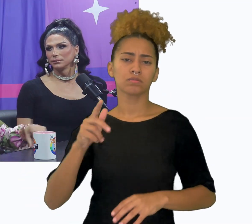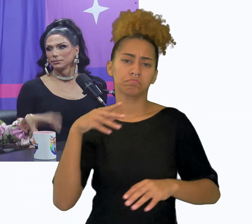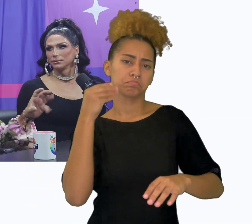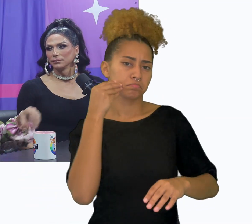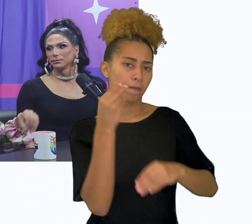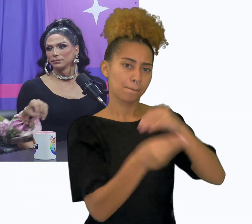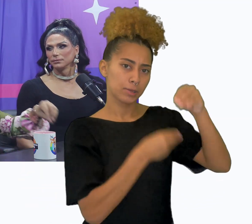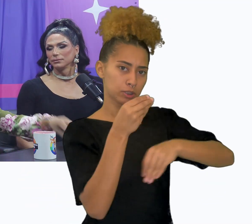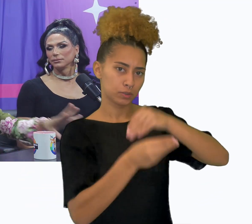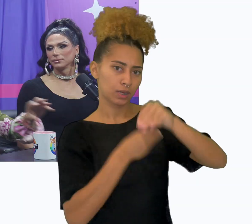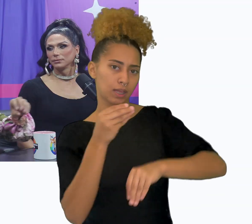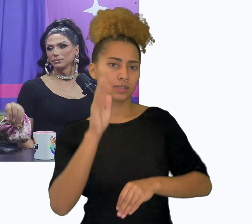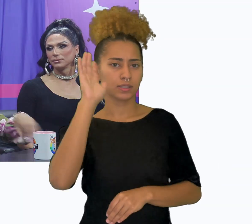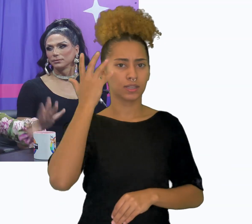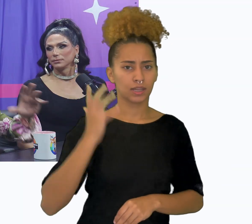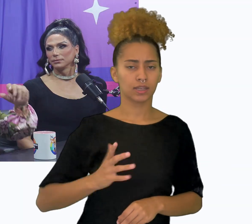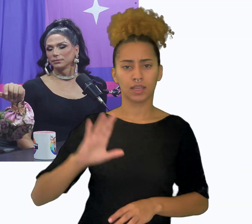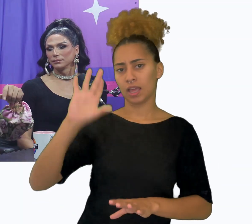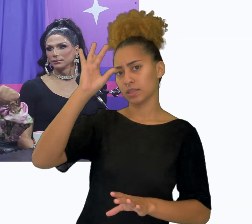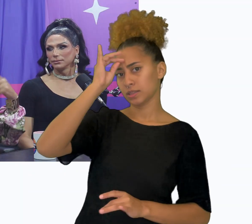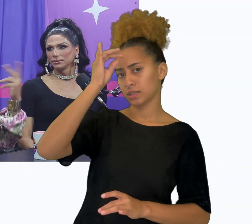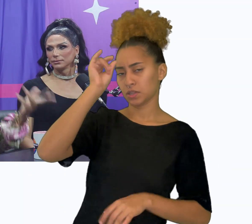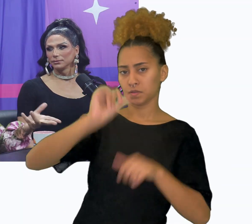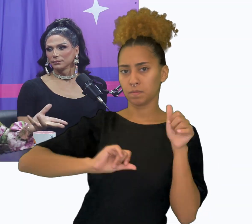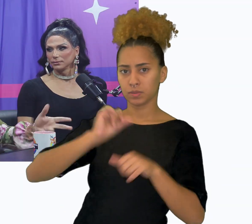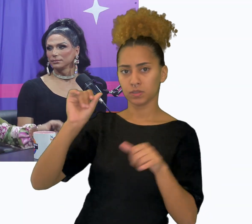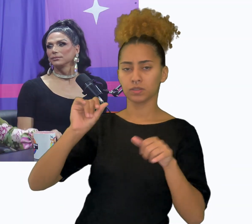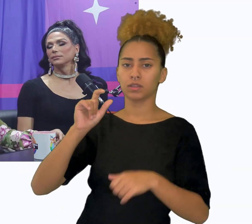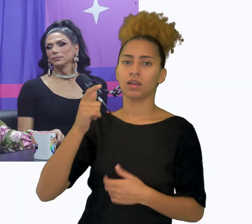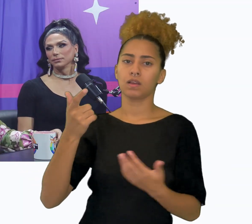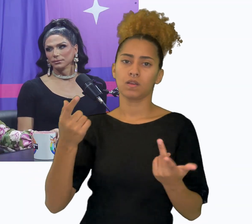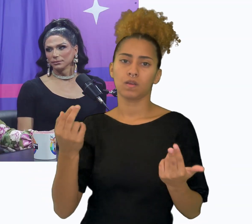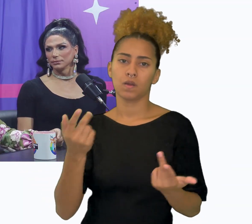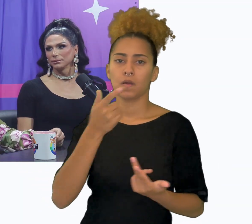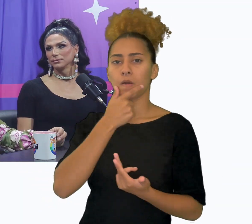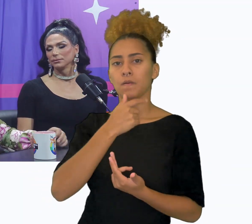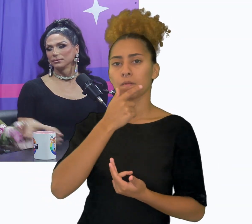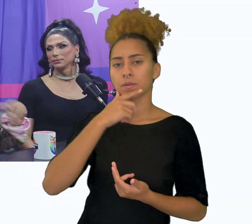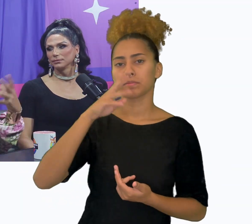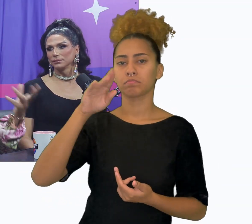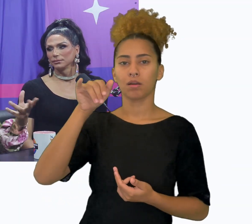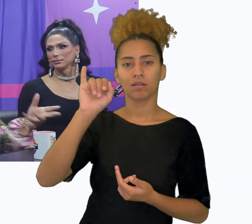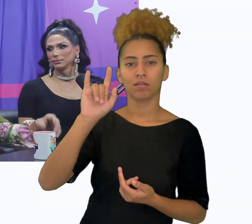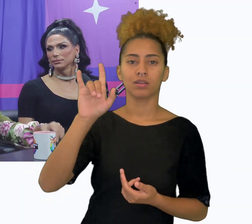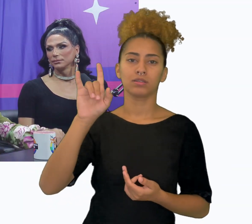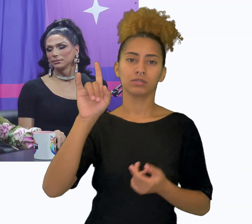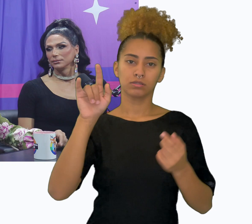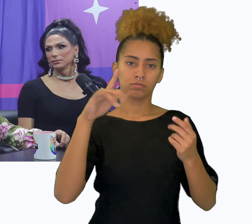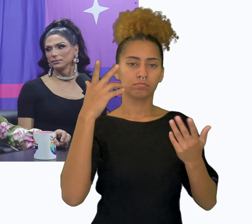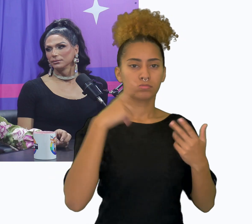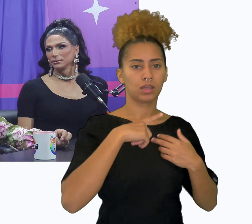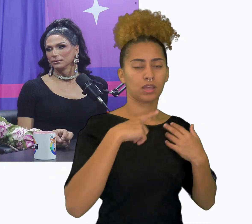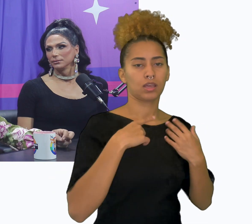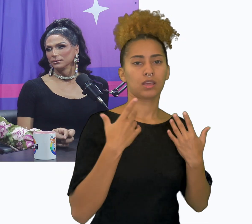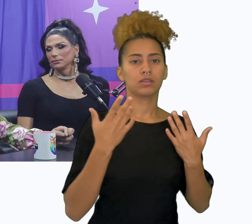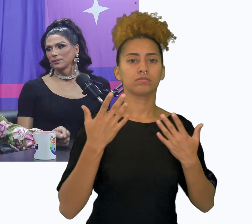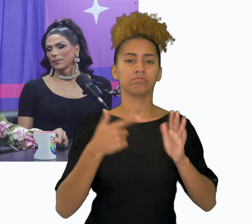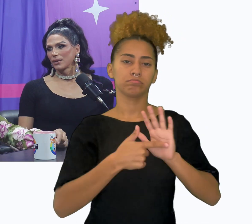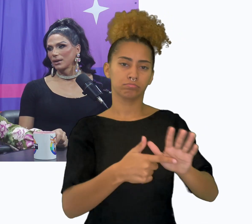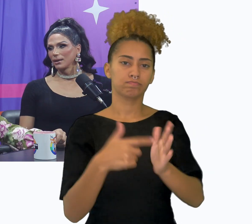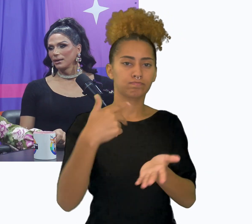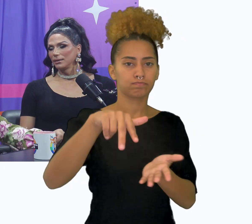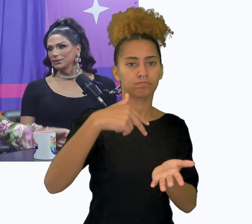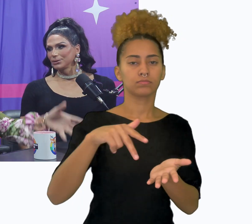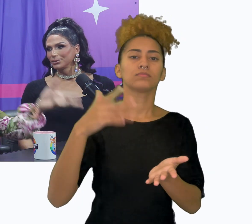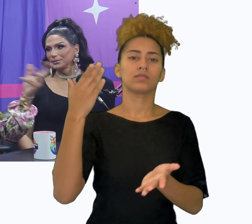uma misturada, botar a drag, a transformista, os boys, né? Os gogo boys, que tinham muitos gogo boys em Fortaleza na época.